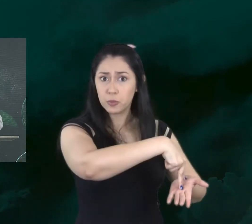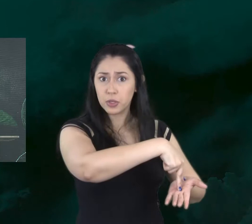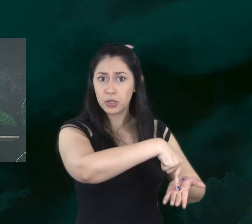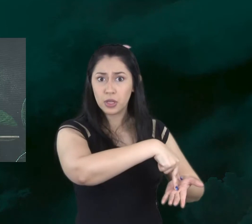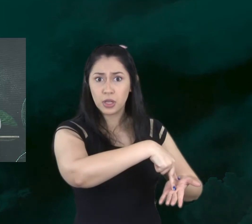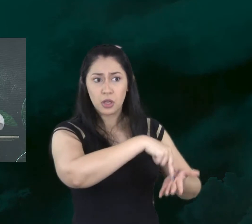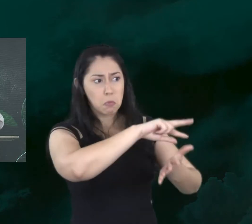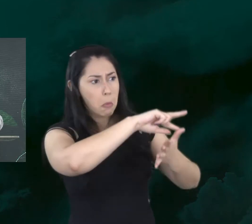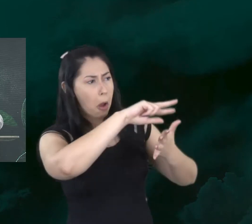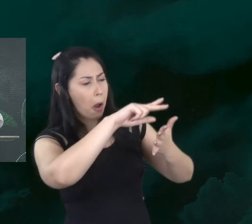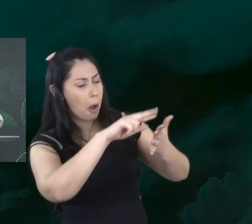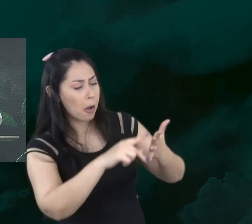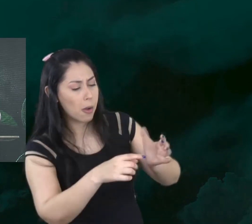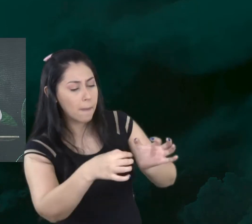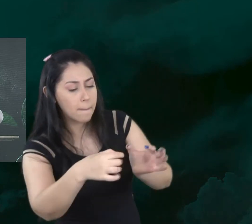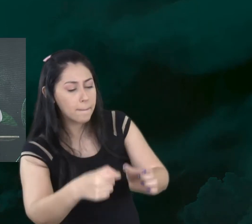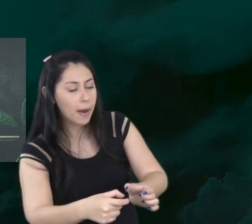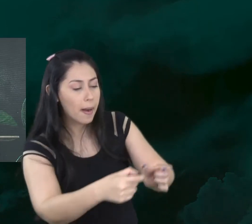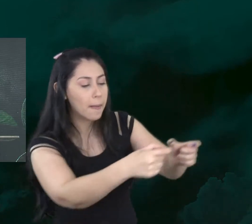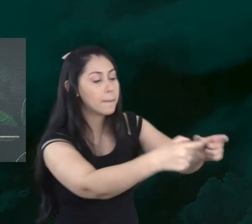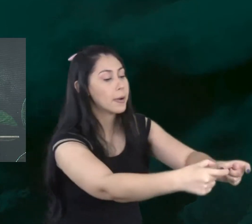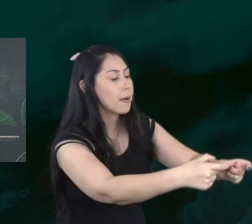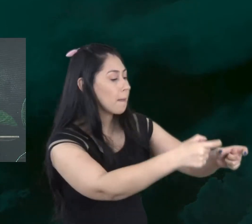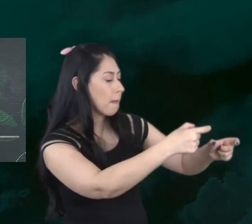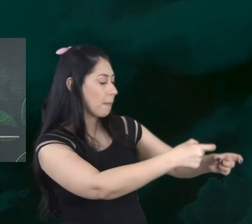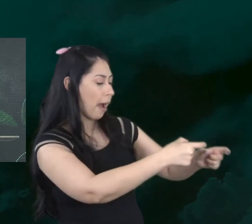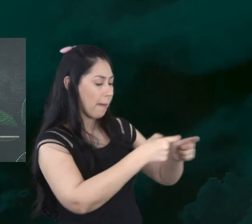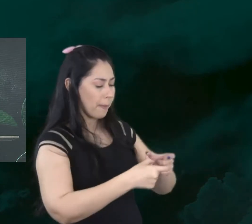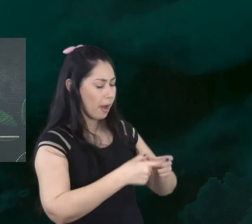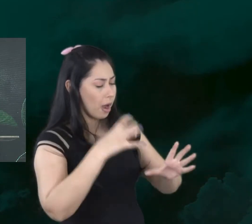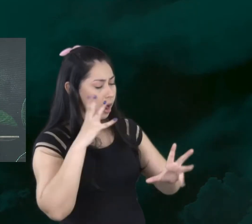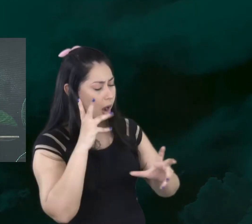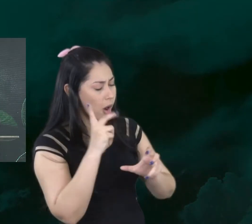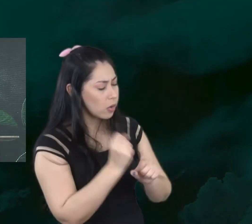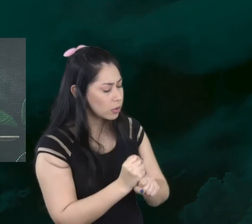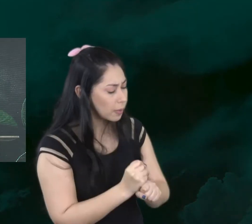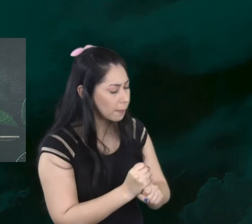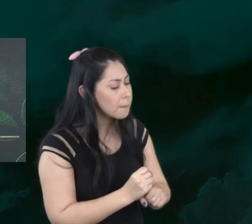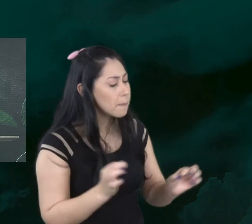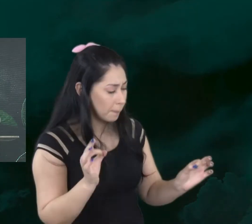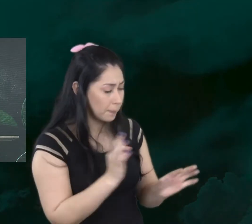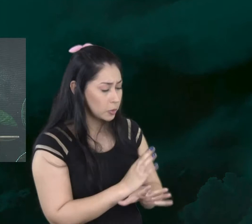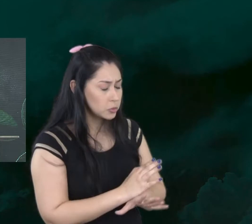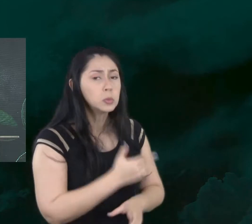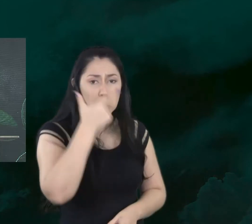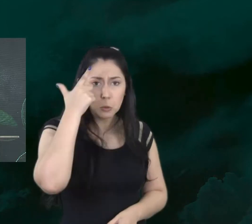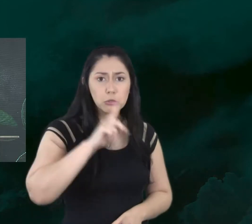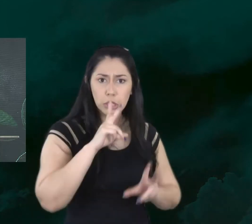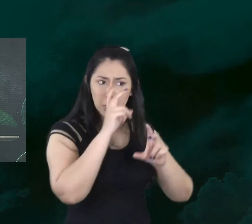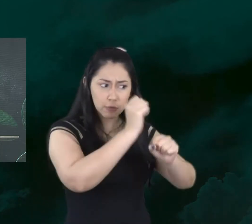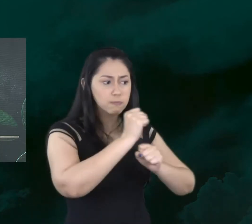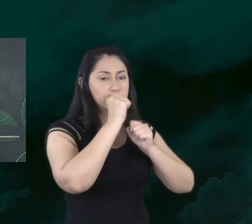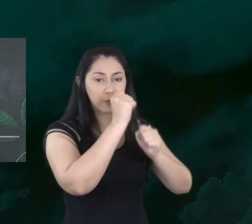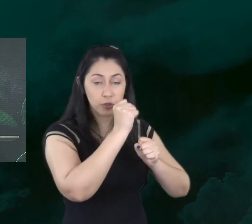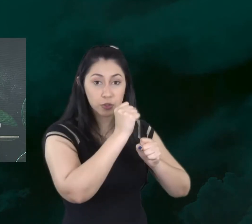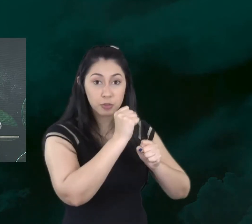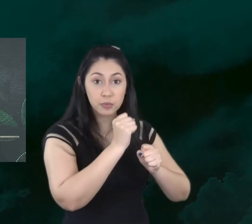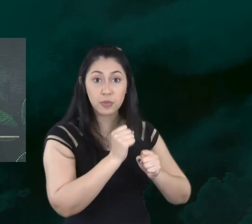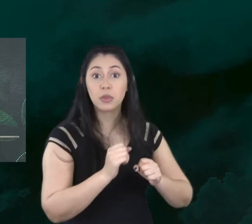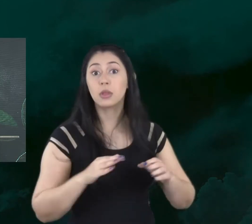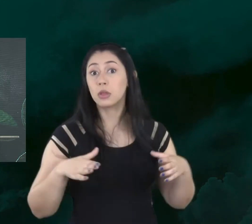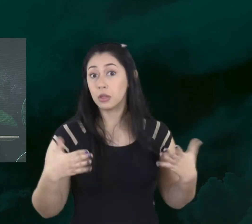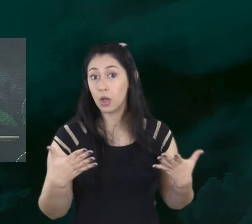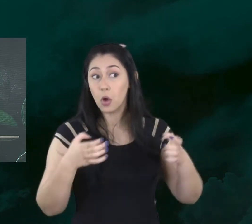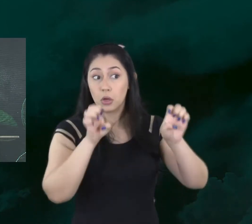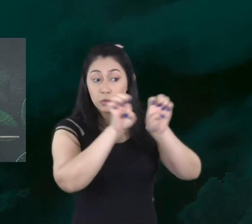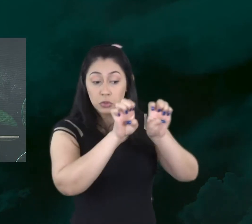cargas pontuais, você tem que calcular para suportar na fundação. Então a fundação é um elemento estrutural